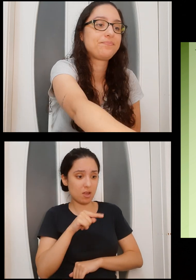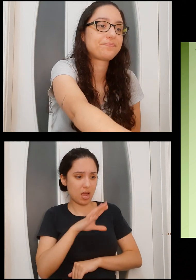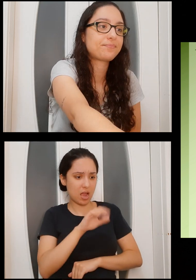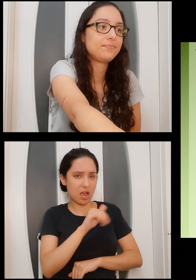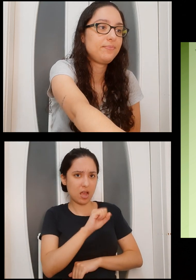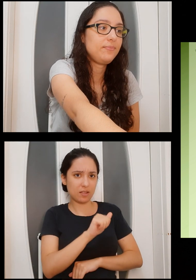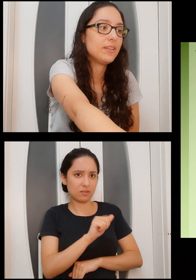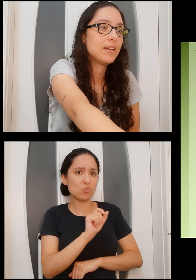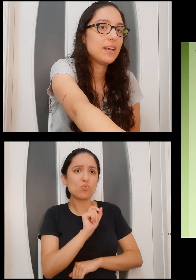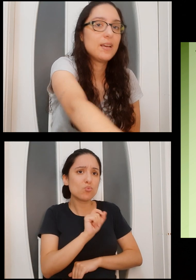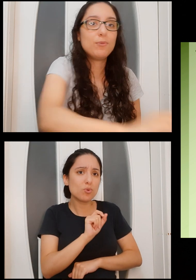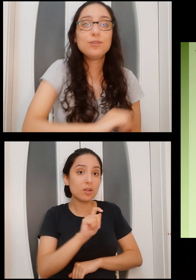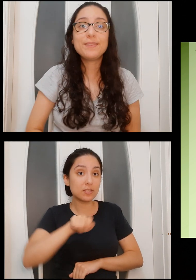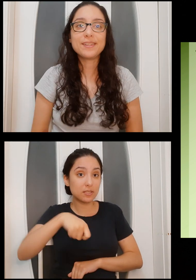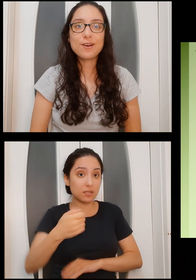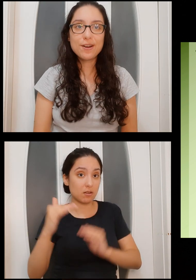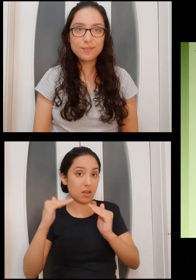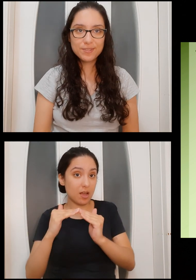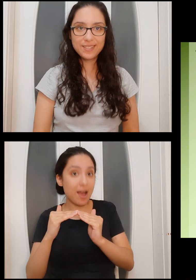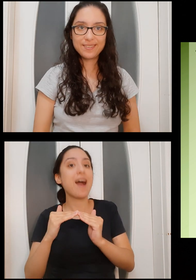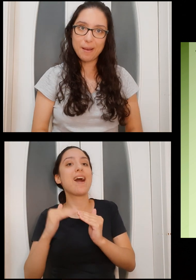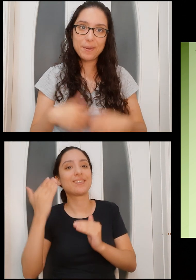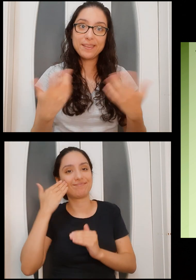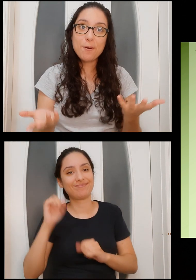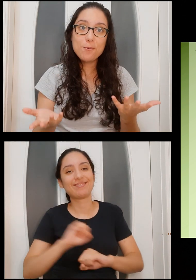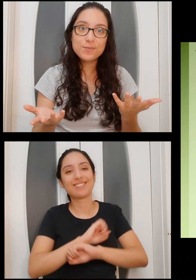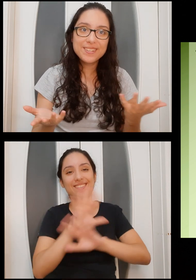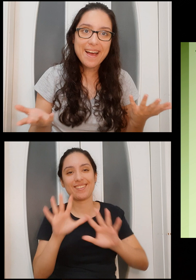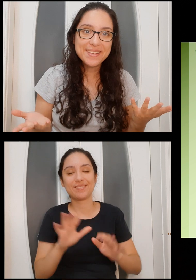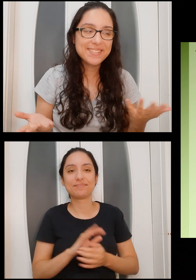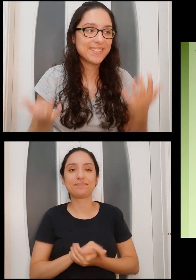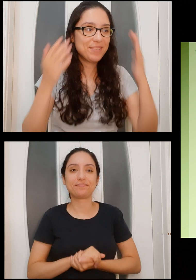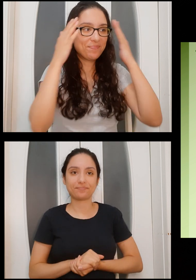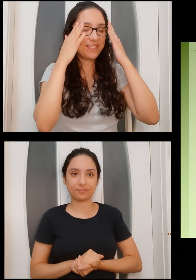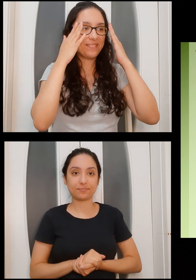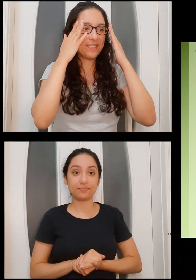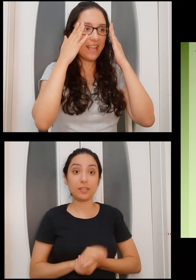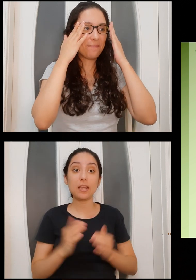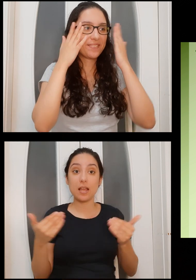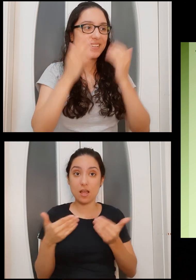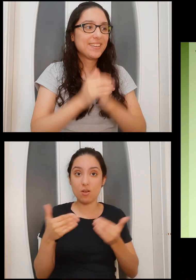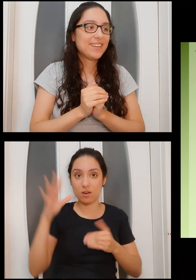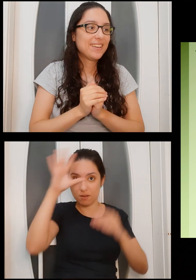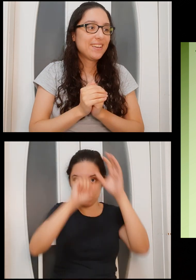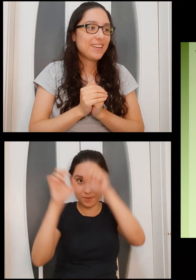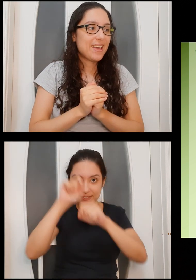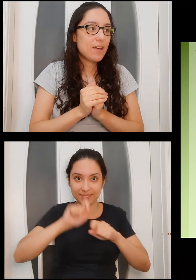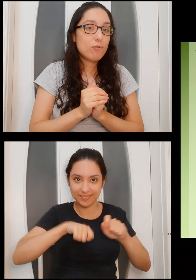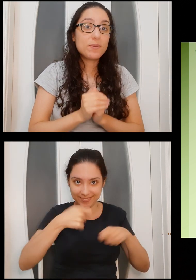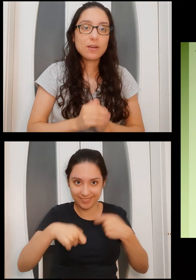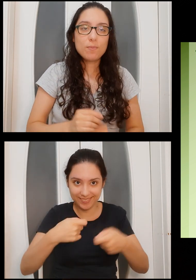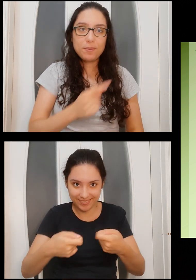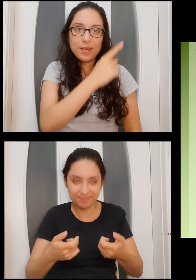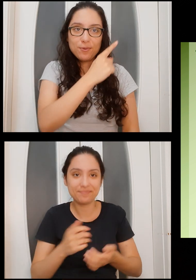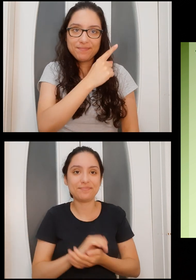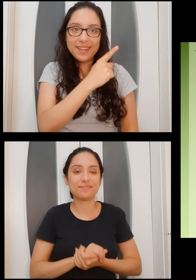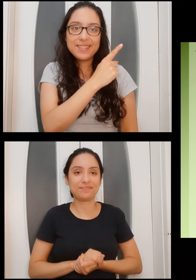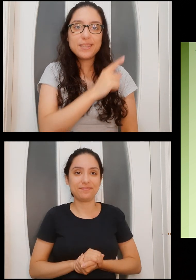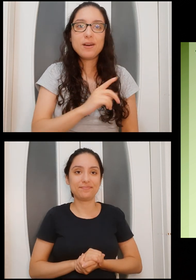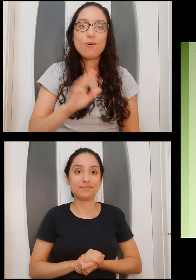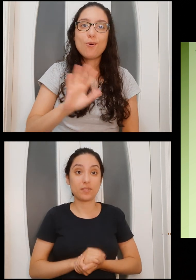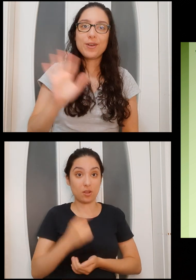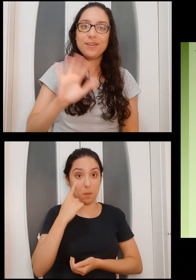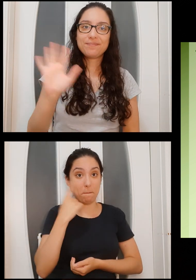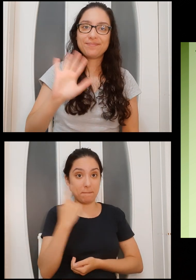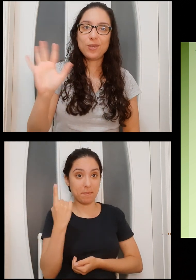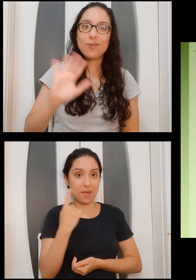bom? Muito bem, então agora vamos aprender alguns sinais, né? Vamos lá. Vou começar com o primeiro, ali em